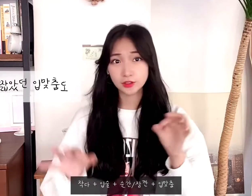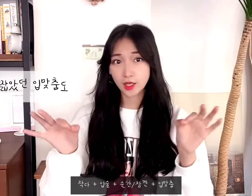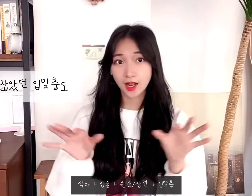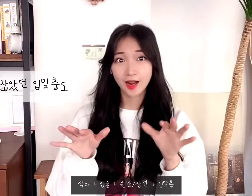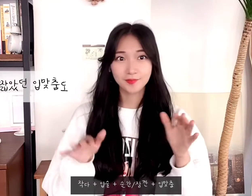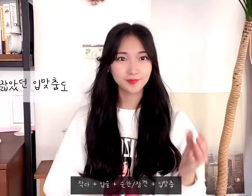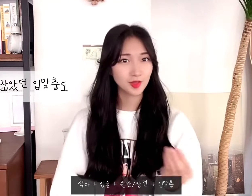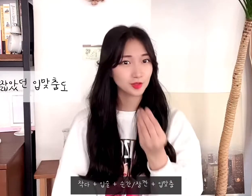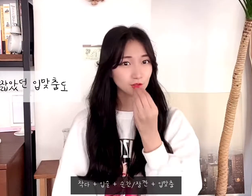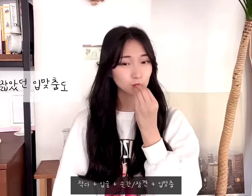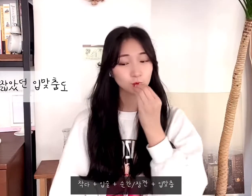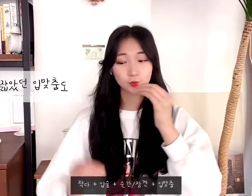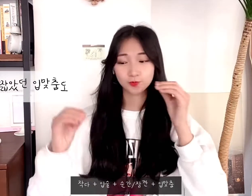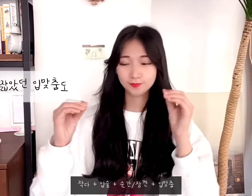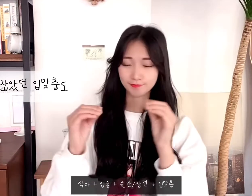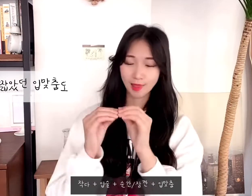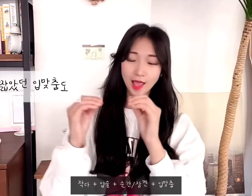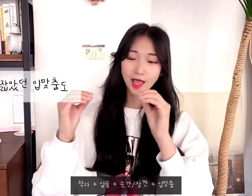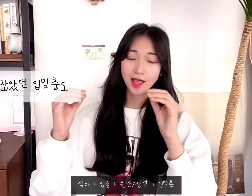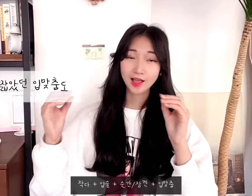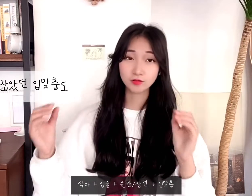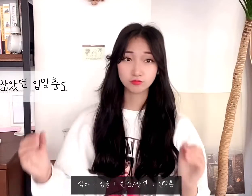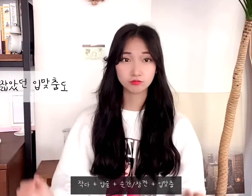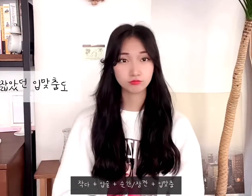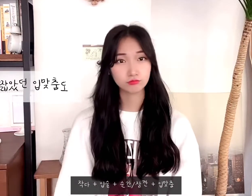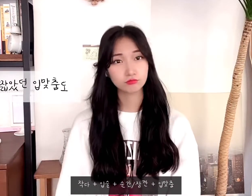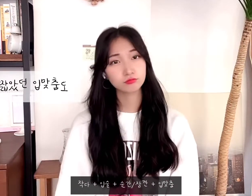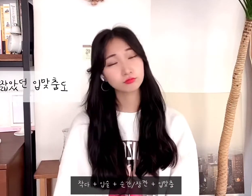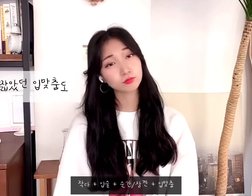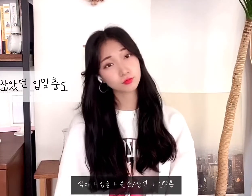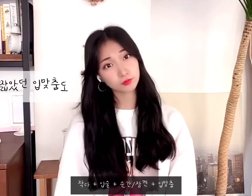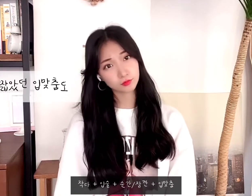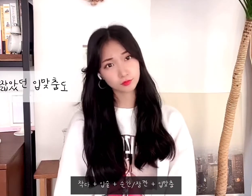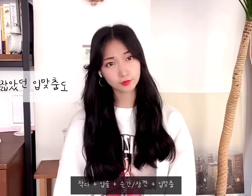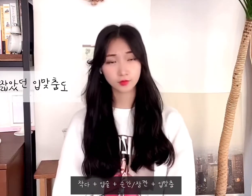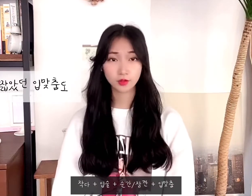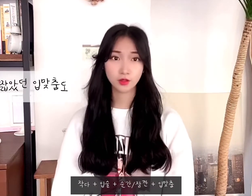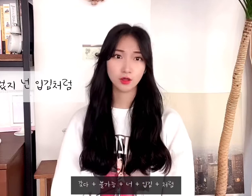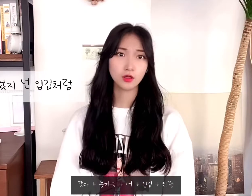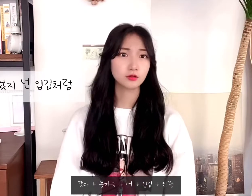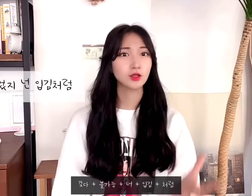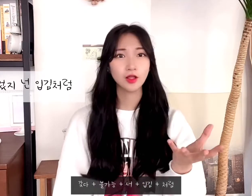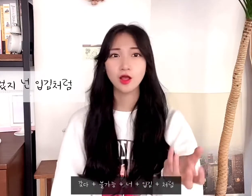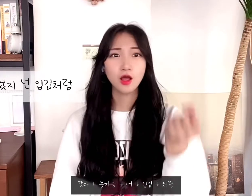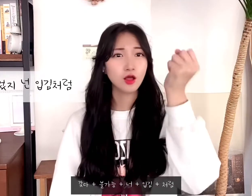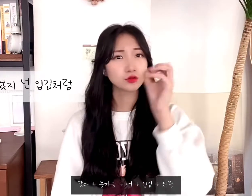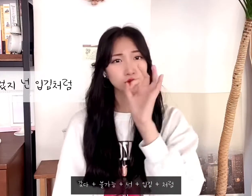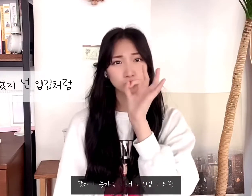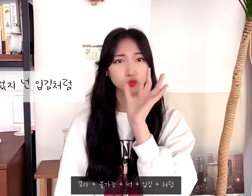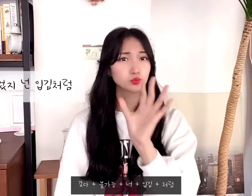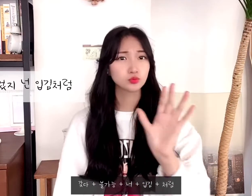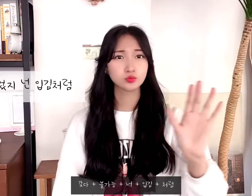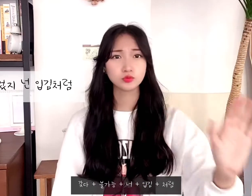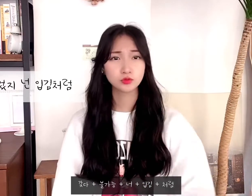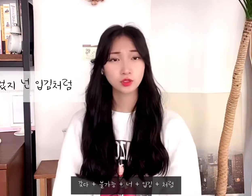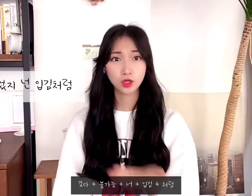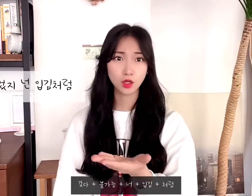짧았던 입맞춤도 가질 수 없었지 넌